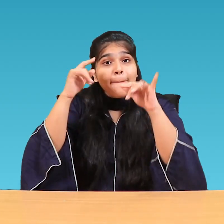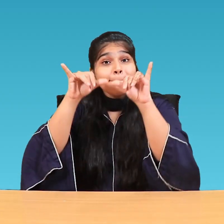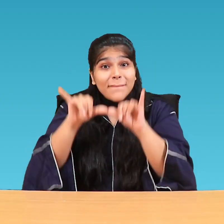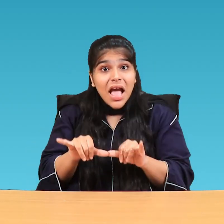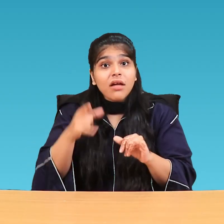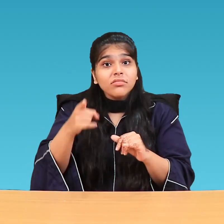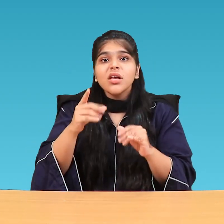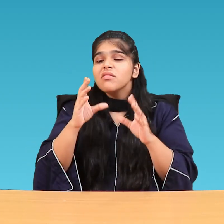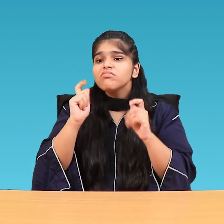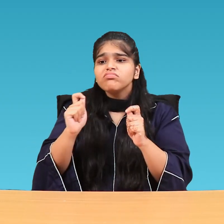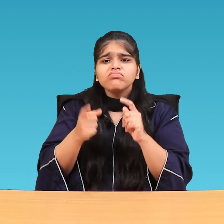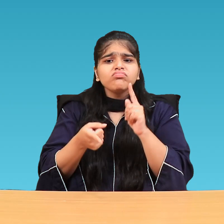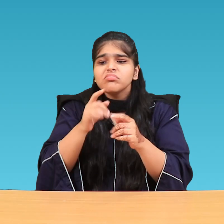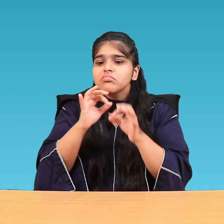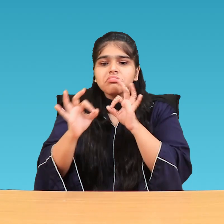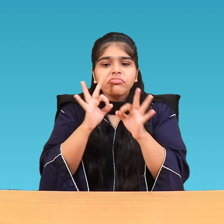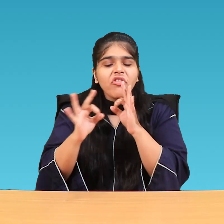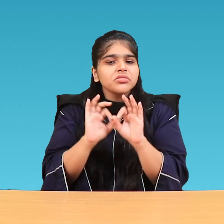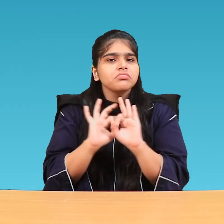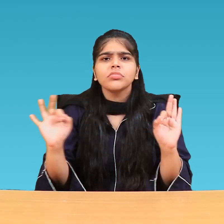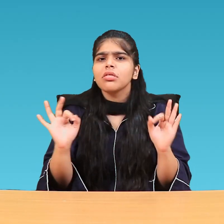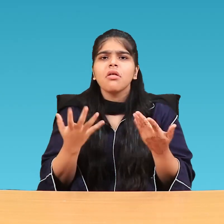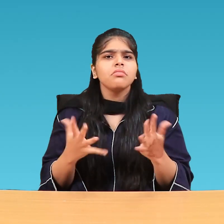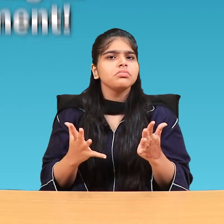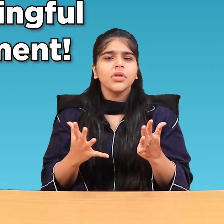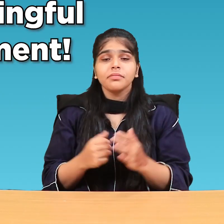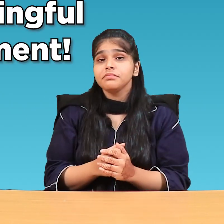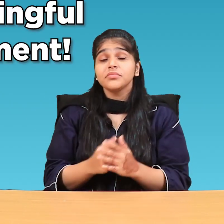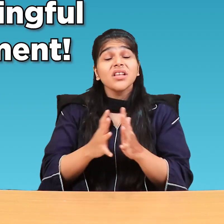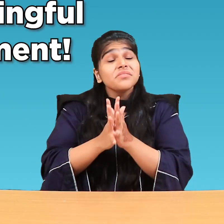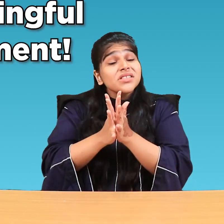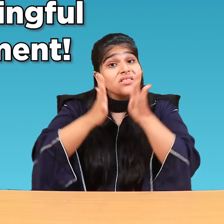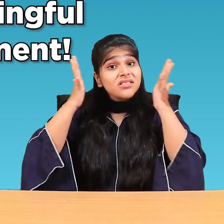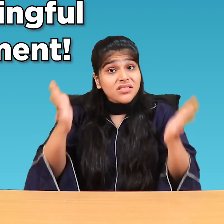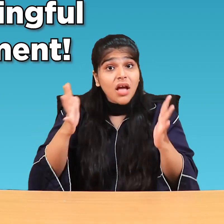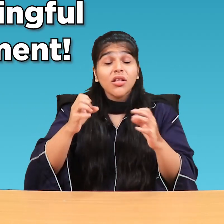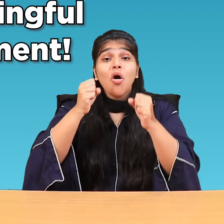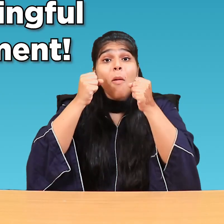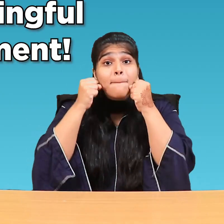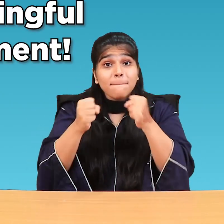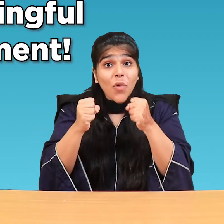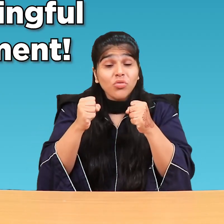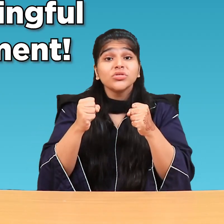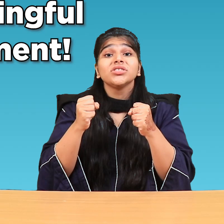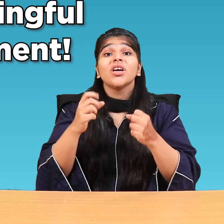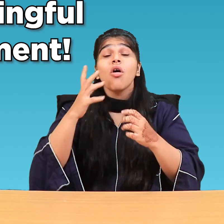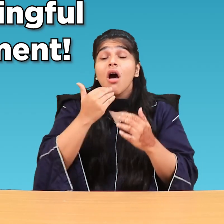پر اس طریقے سے کوئی ڈسکشن نہیں ہوا ہے۔ سب سے زیادہ مشکل اور حیران کن بات یہ